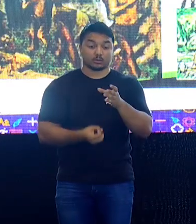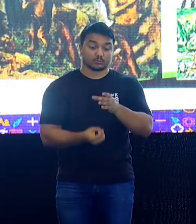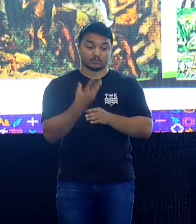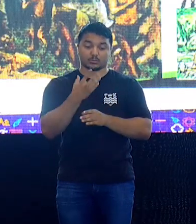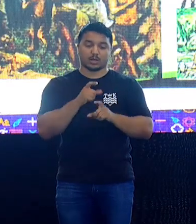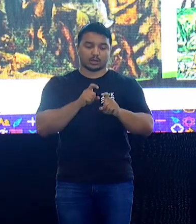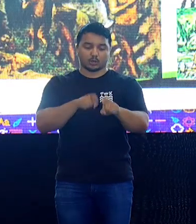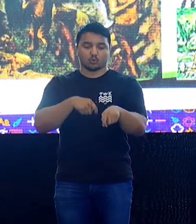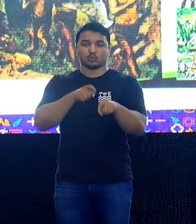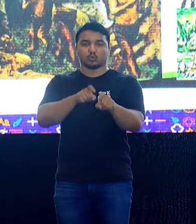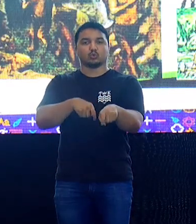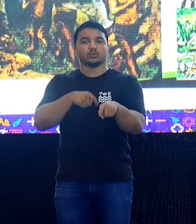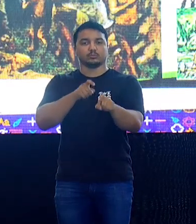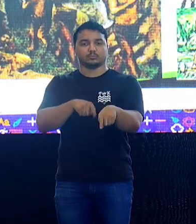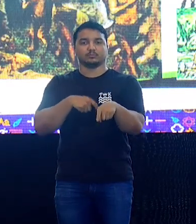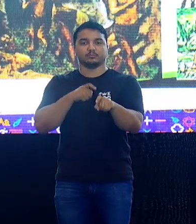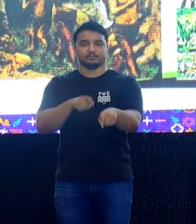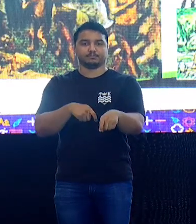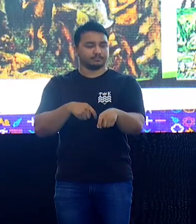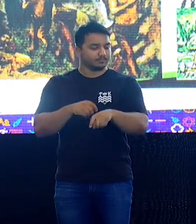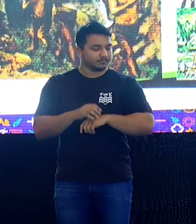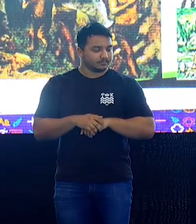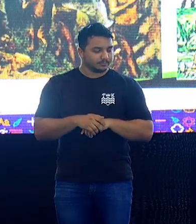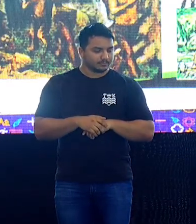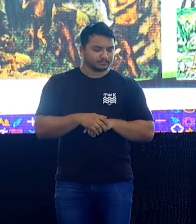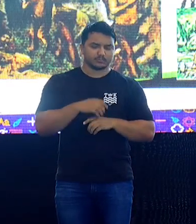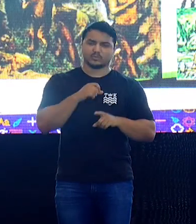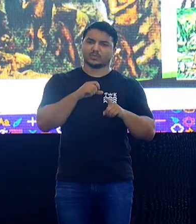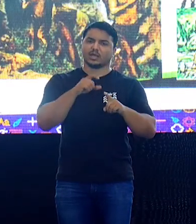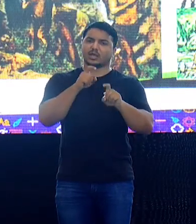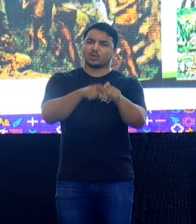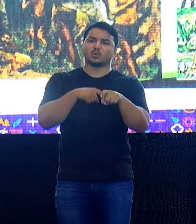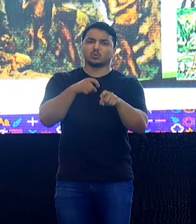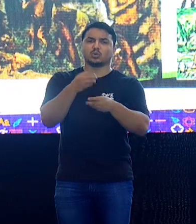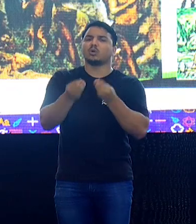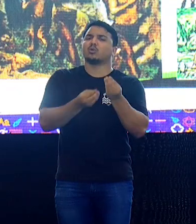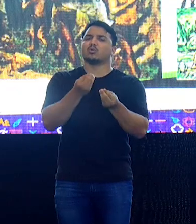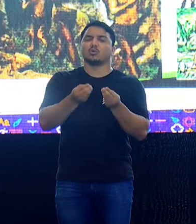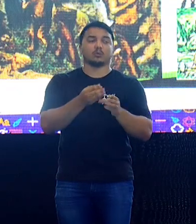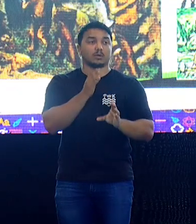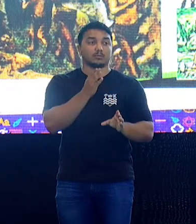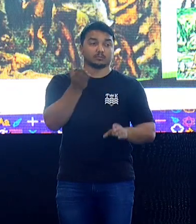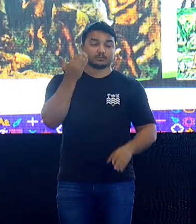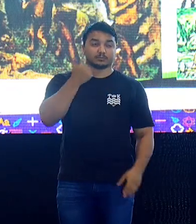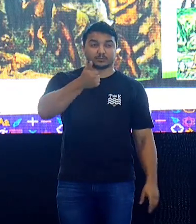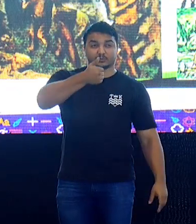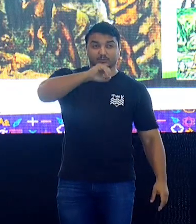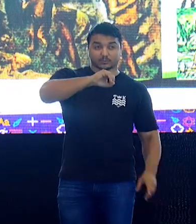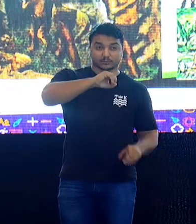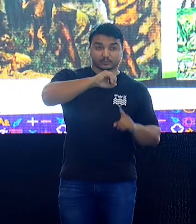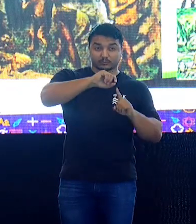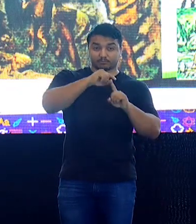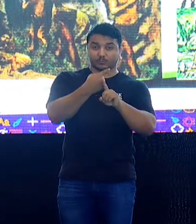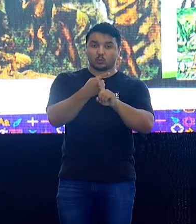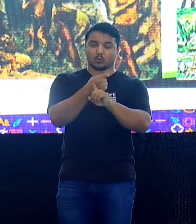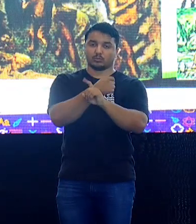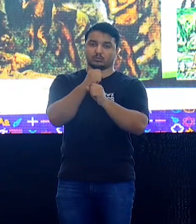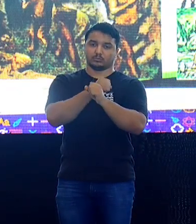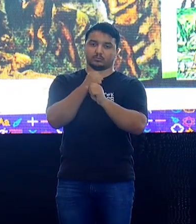a agricultura. E quando é que vai surgir a agricultura, professor? Por volta de 10 mil anos